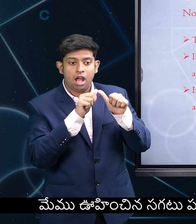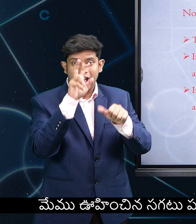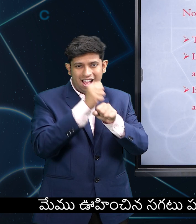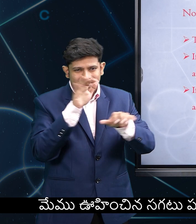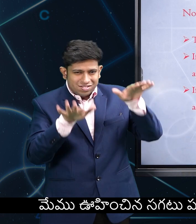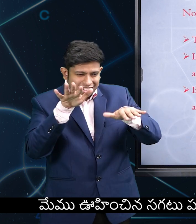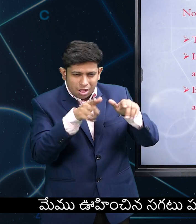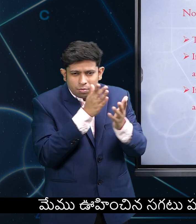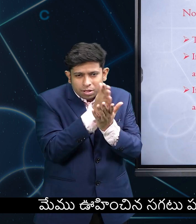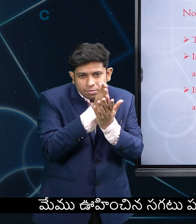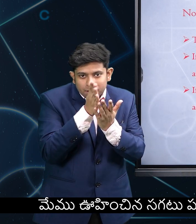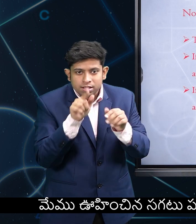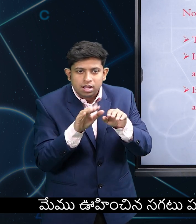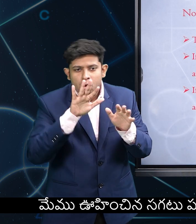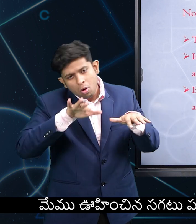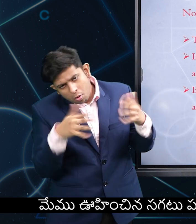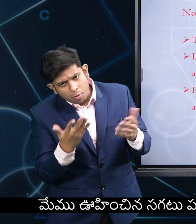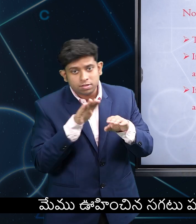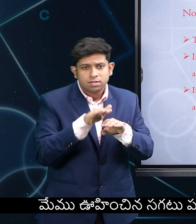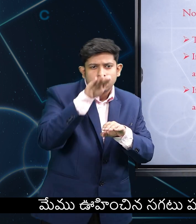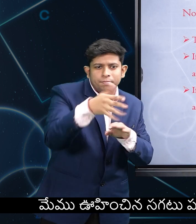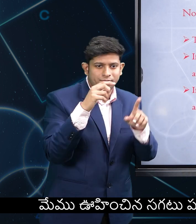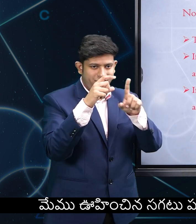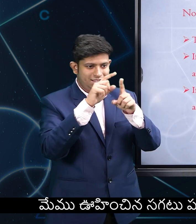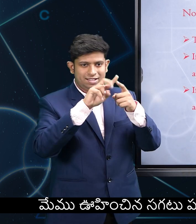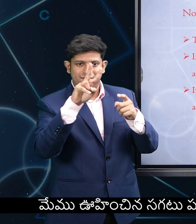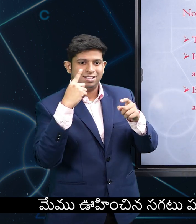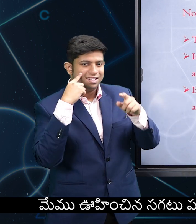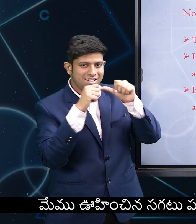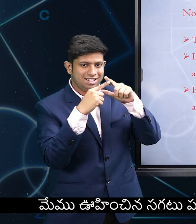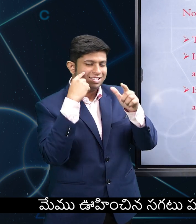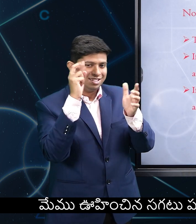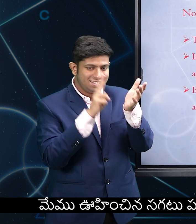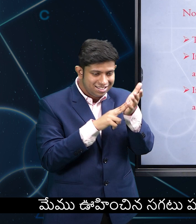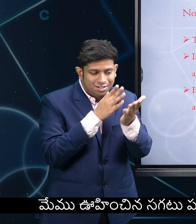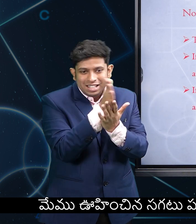పద్ధతి లేదా దశల విచలనం పద్ధతితో వెళ్ళవచ్చు.